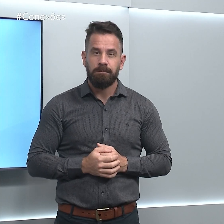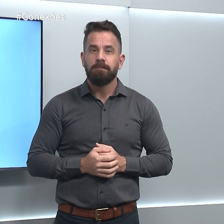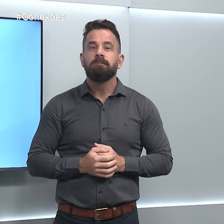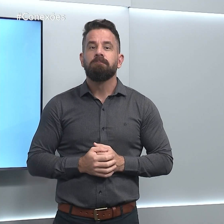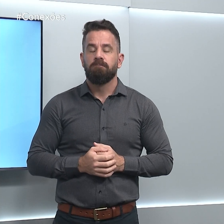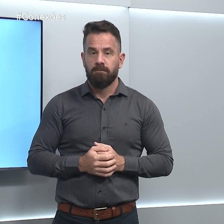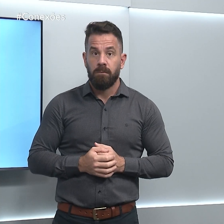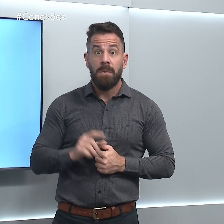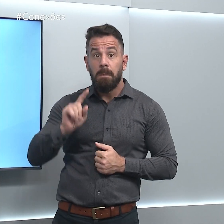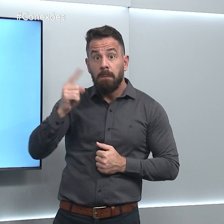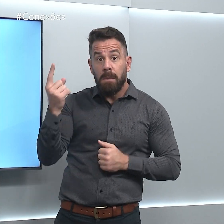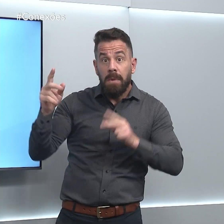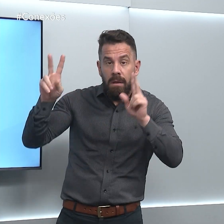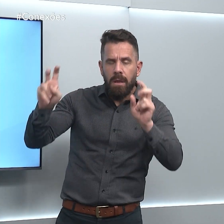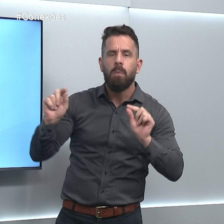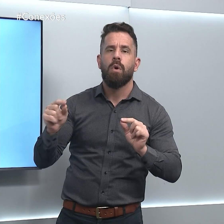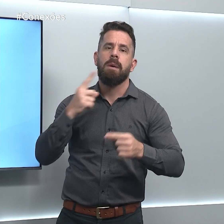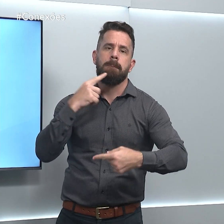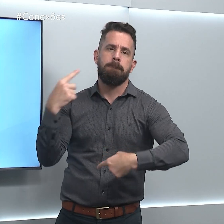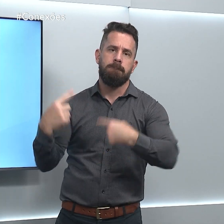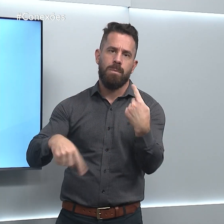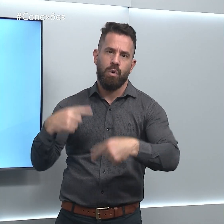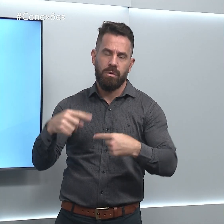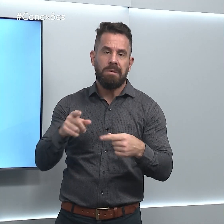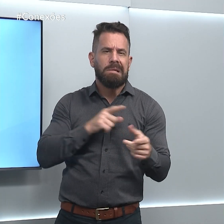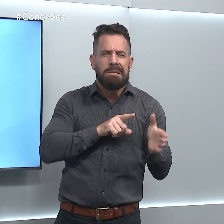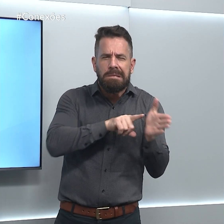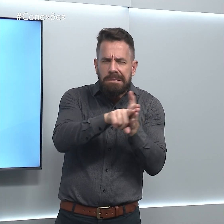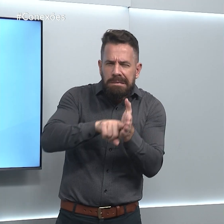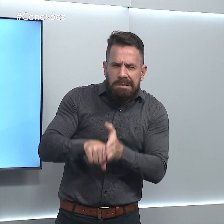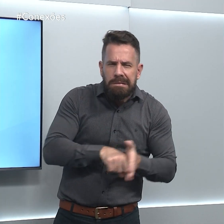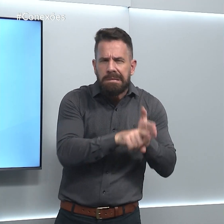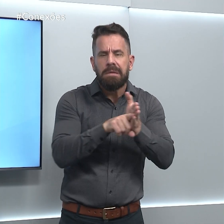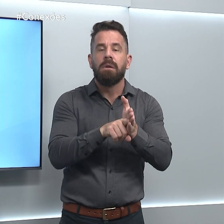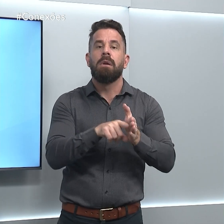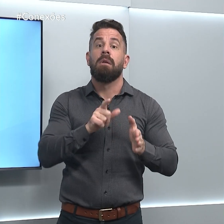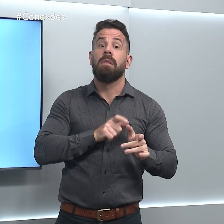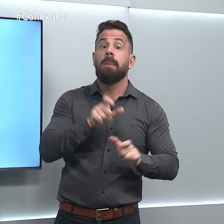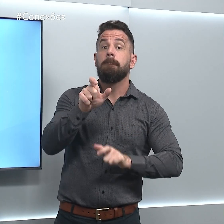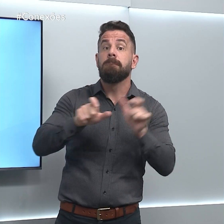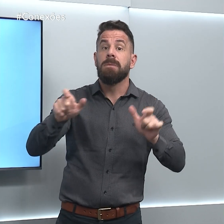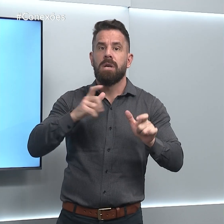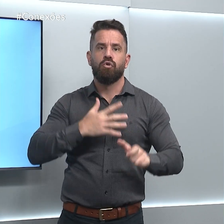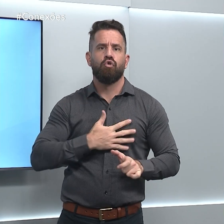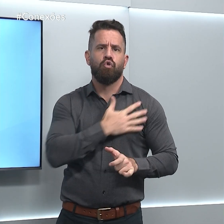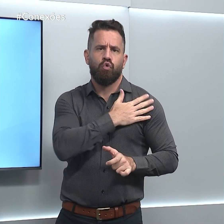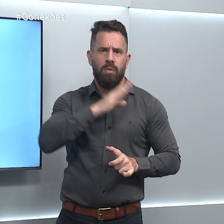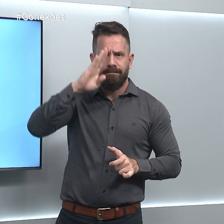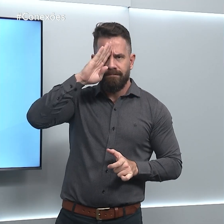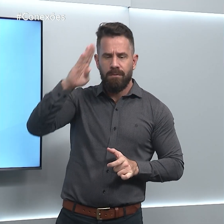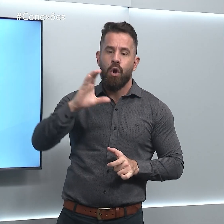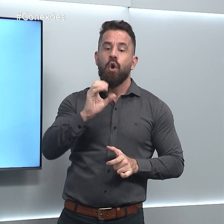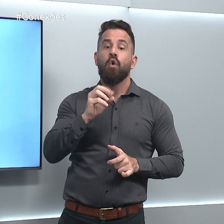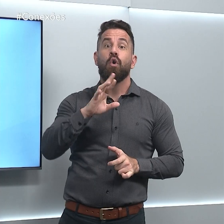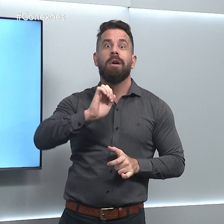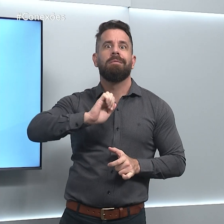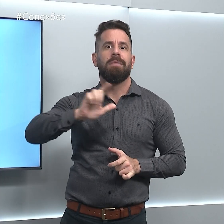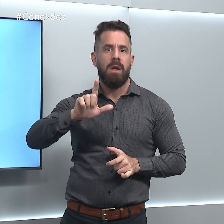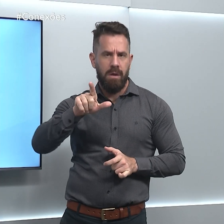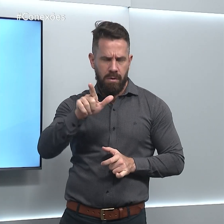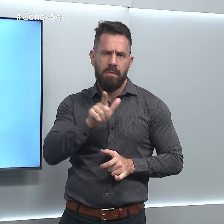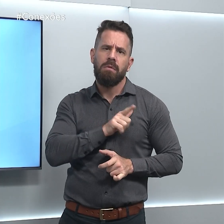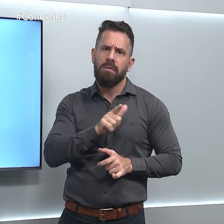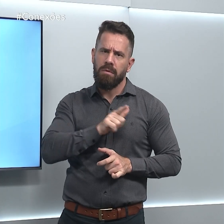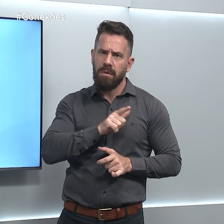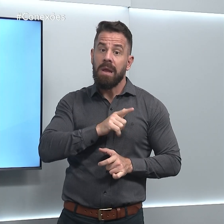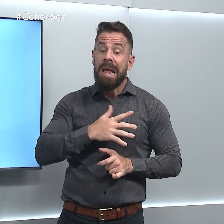Bom, e o assunto inicial é política. A investigação sobre a participação de coronéis do Exército na tentativa de golpe em 8